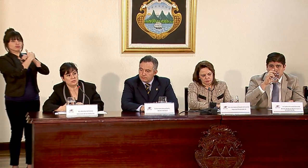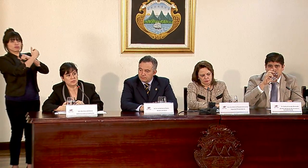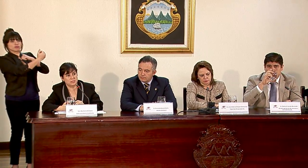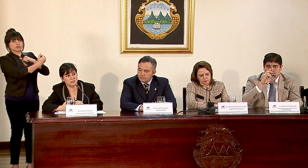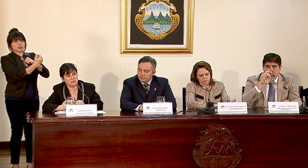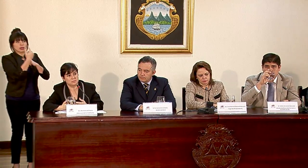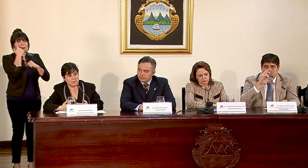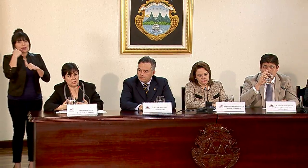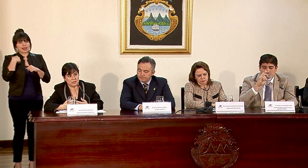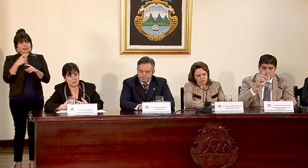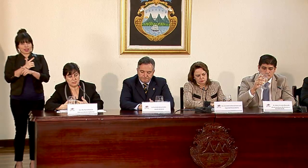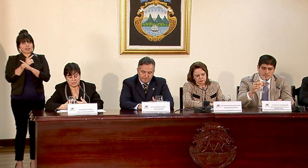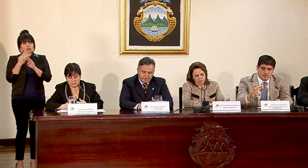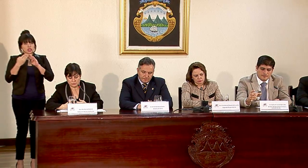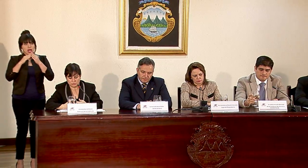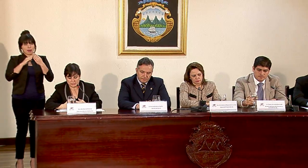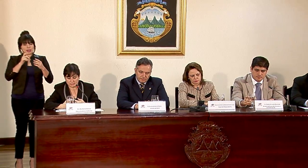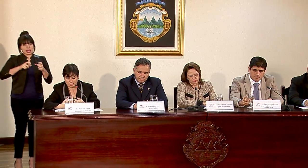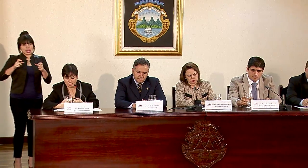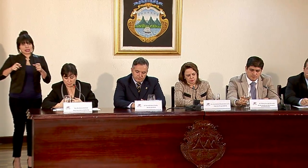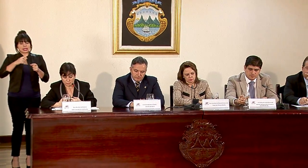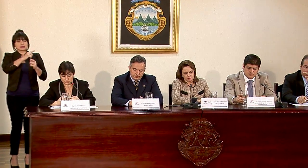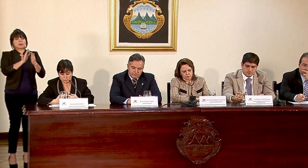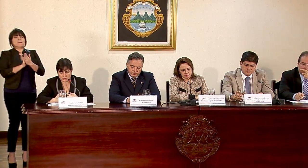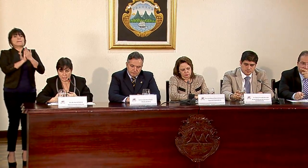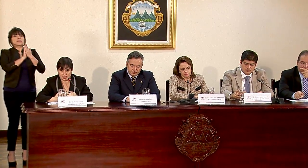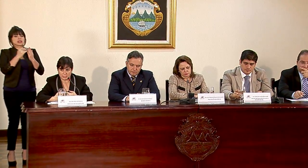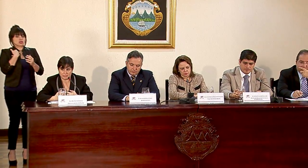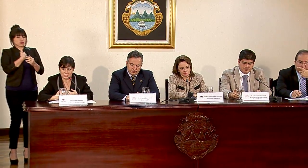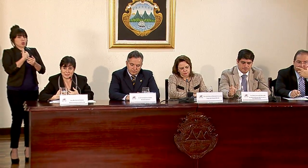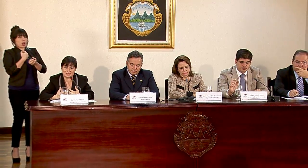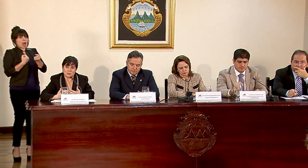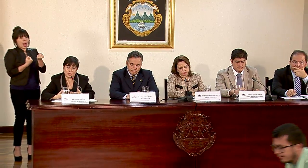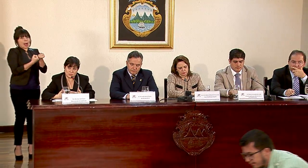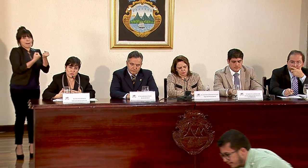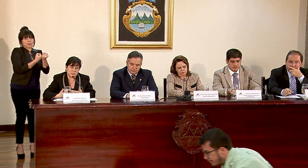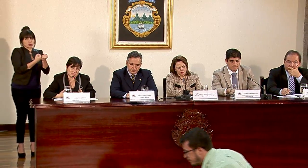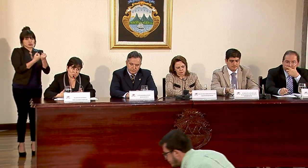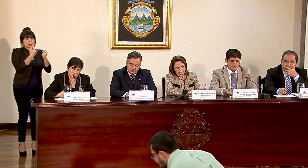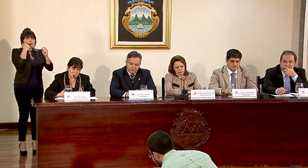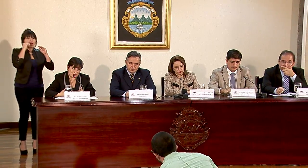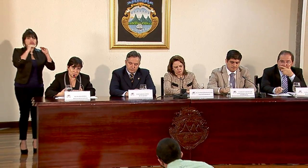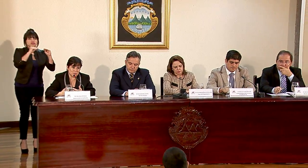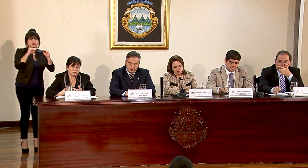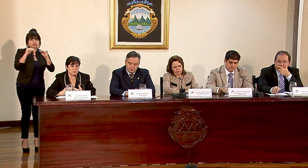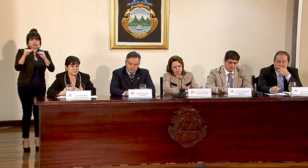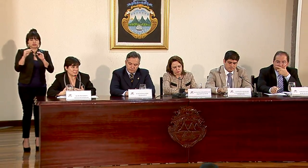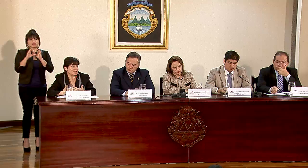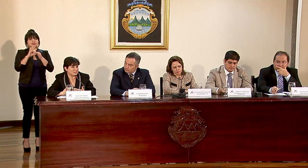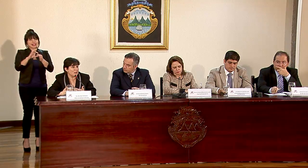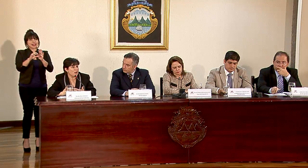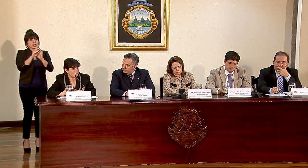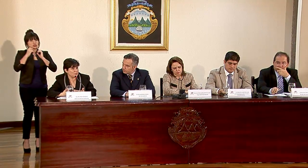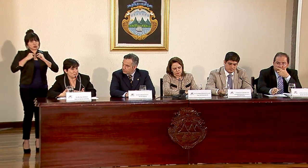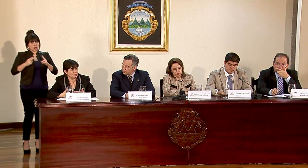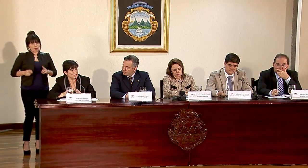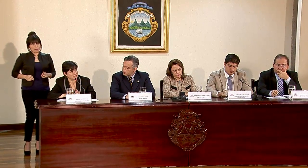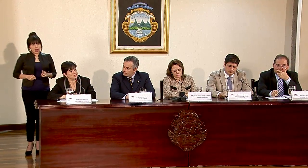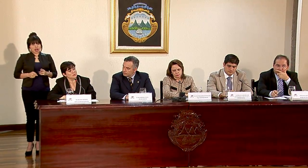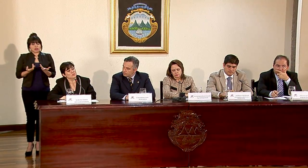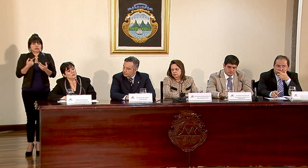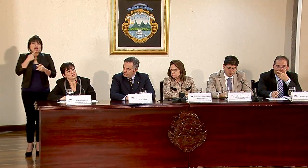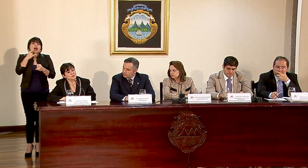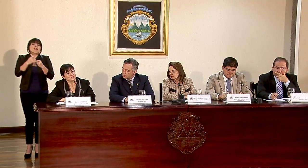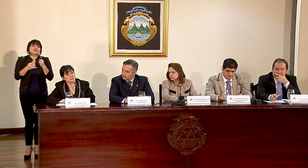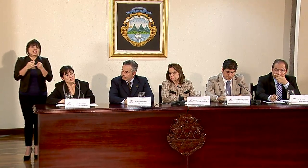Defensoría de los Habitantes para solicitar el apoyo en esta educación en derechos humanos, porque se trata, al final de